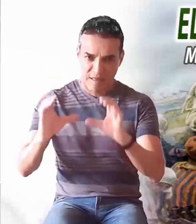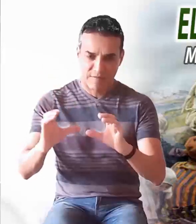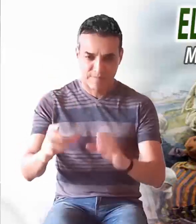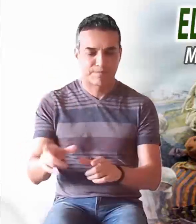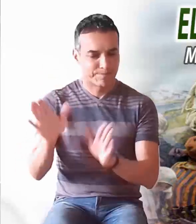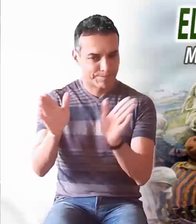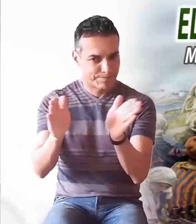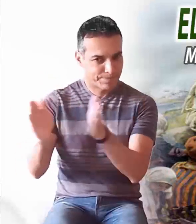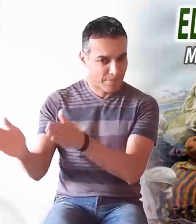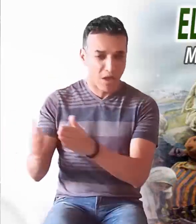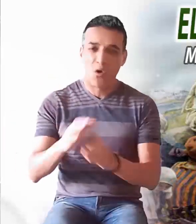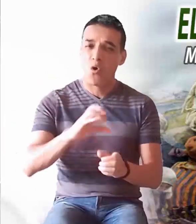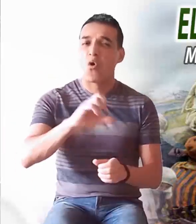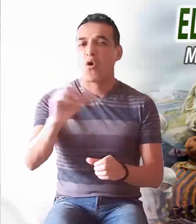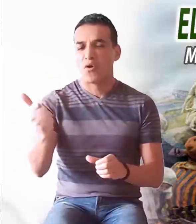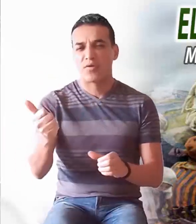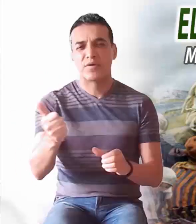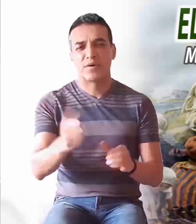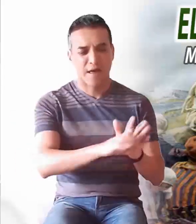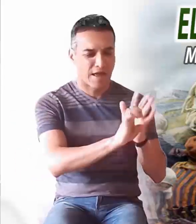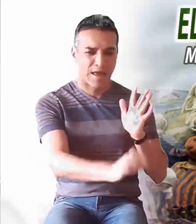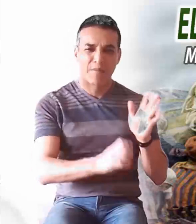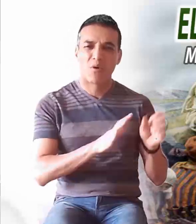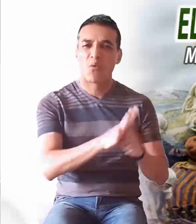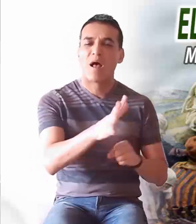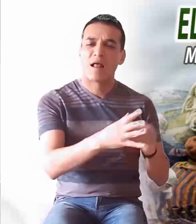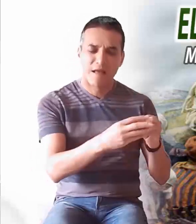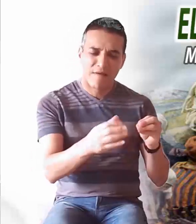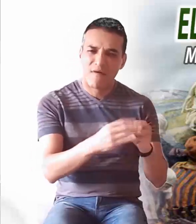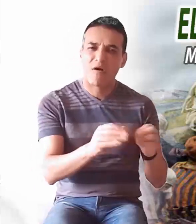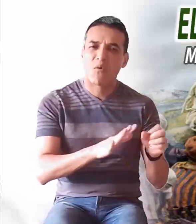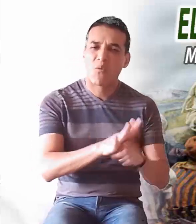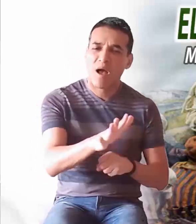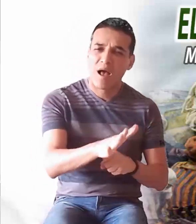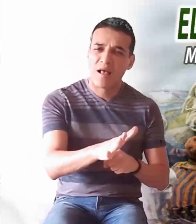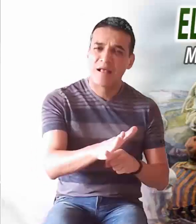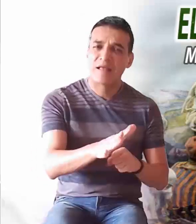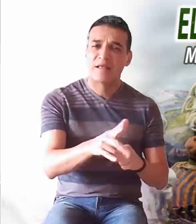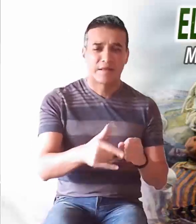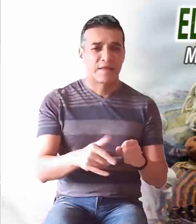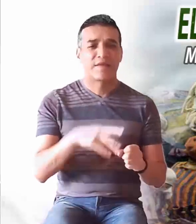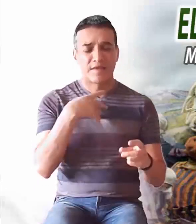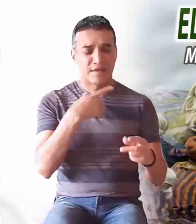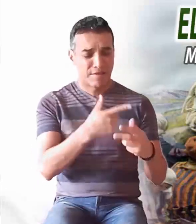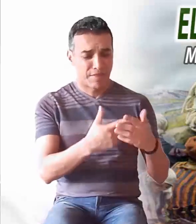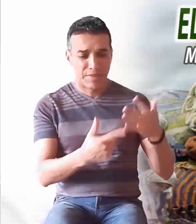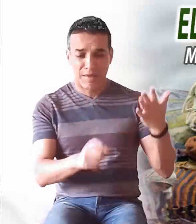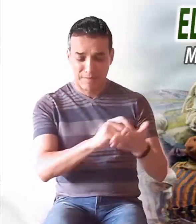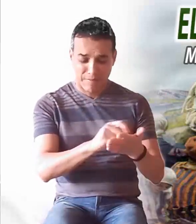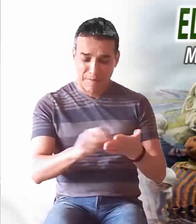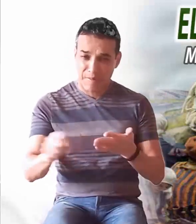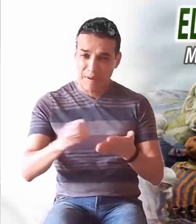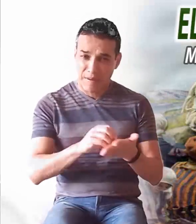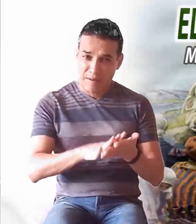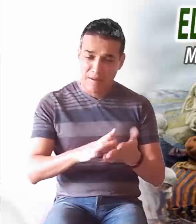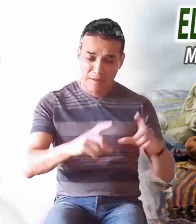nos ofrece es la de los frutos, con una insistencia machacona, que hasta 7 veces aparece en